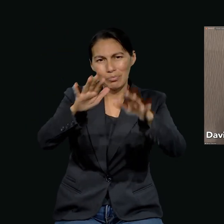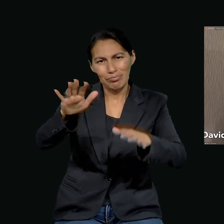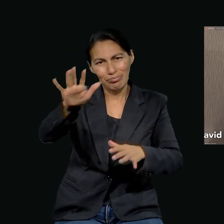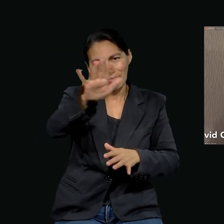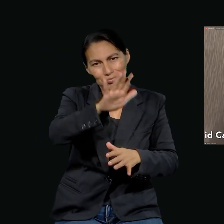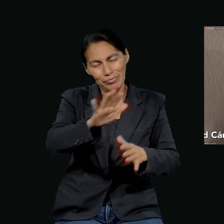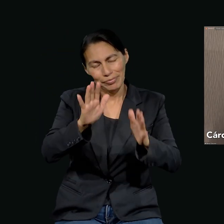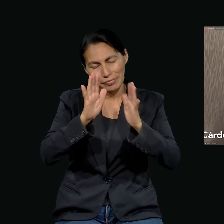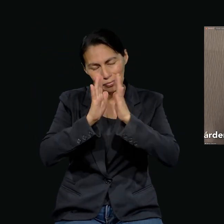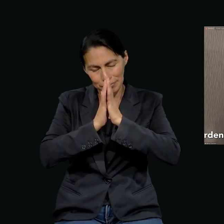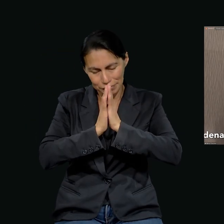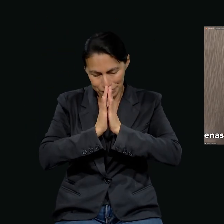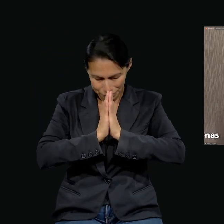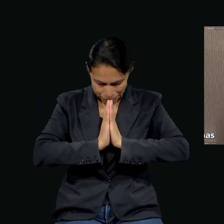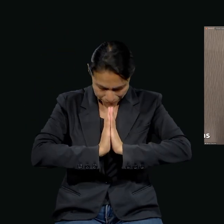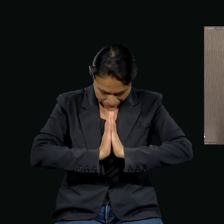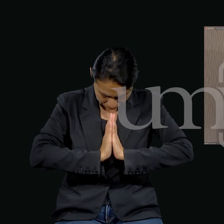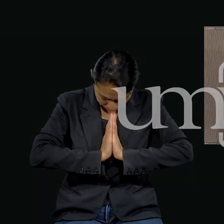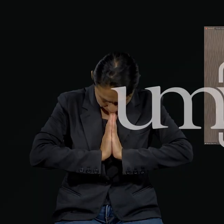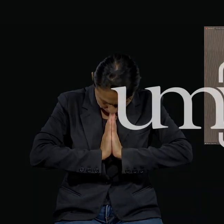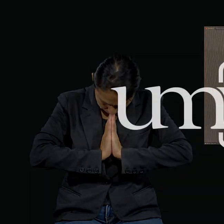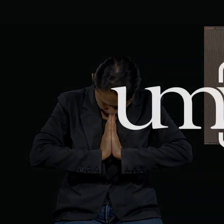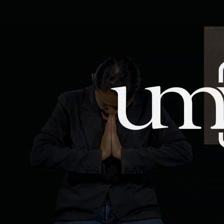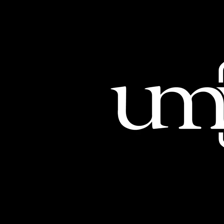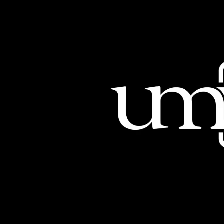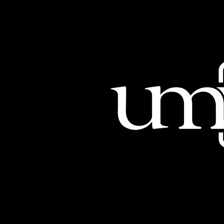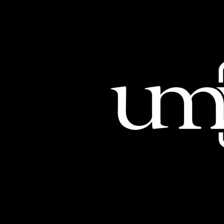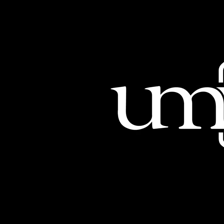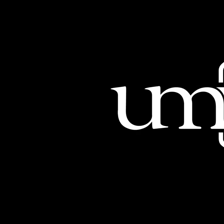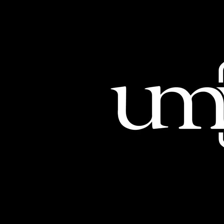Amén Amén Amén